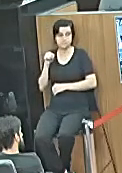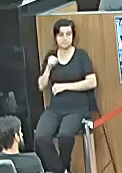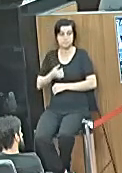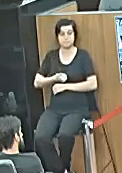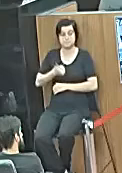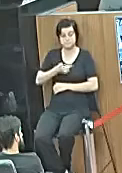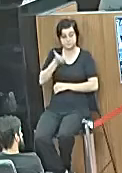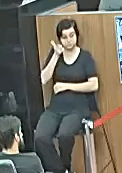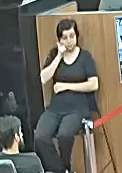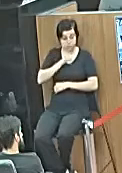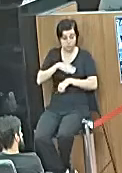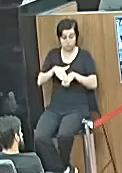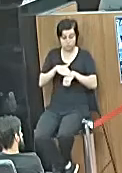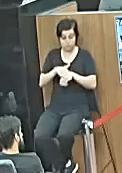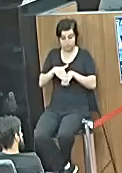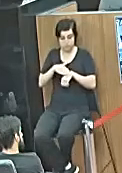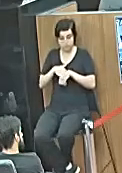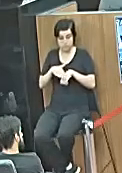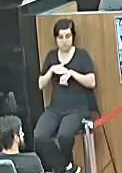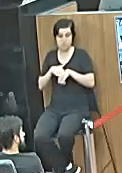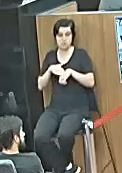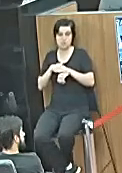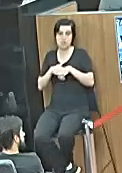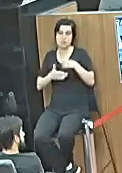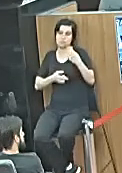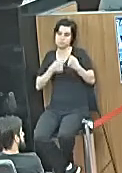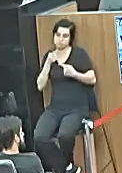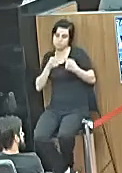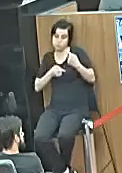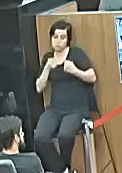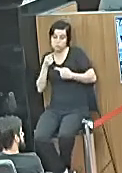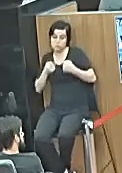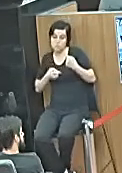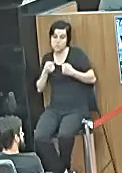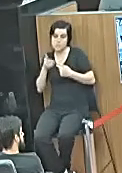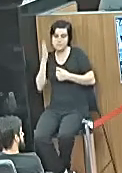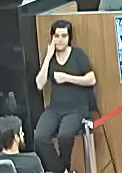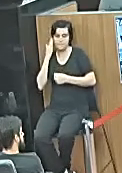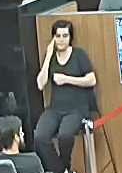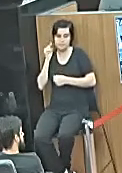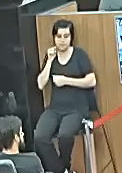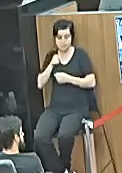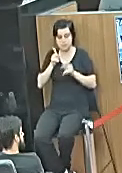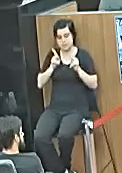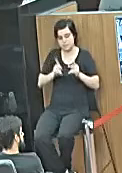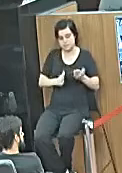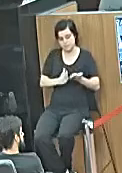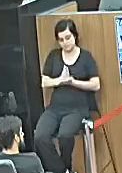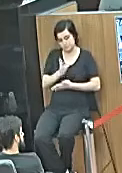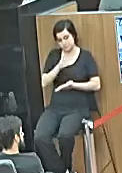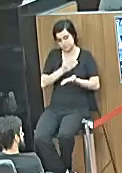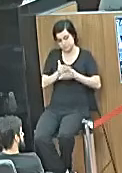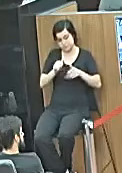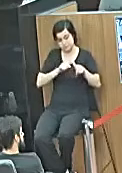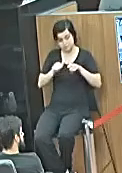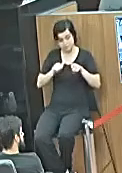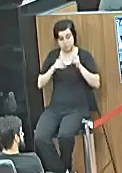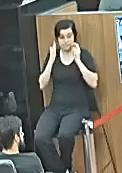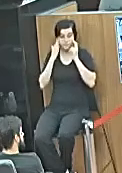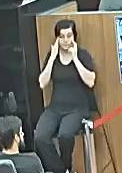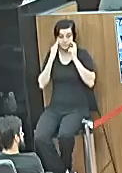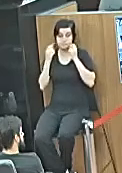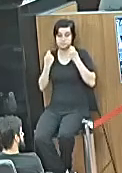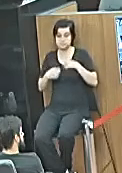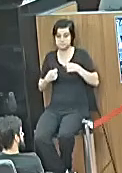pra conversa pra gente iniciar essa nomeação então ela por si só não é o suficiente a gente sabe que tem que ter